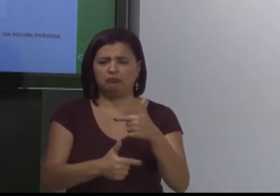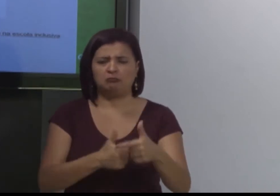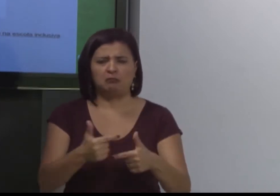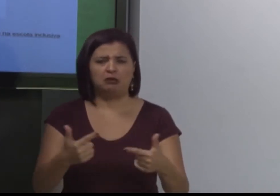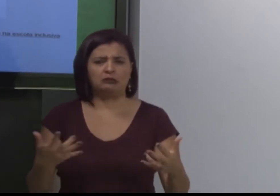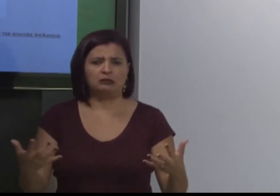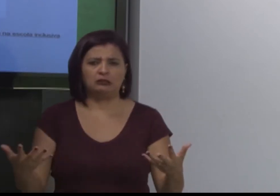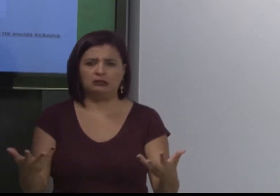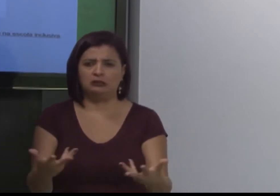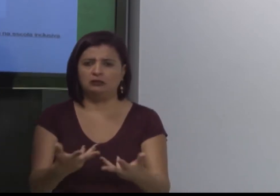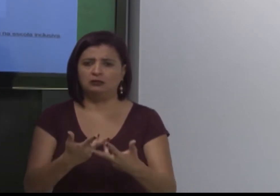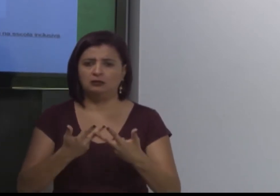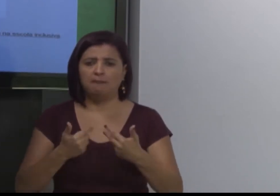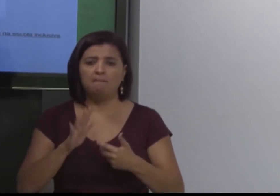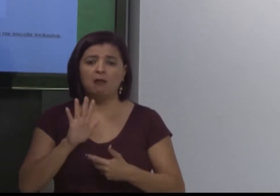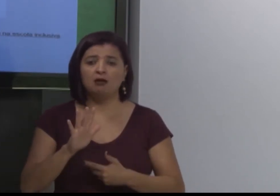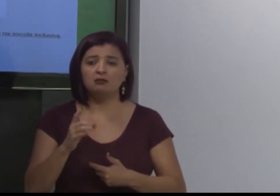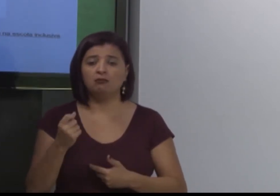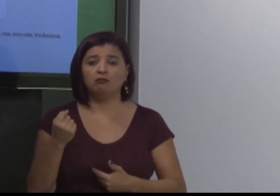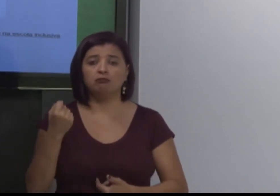mas algumas,